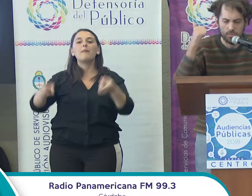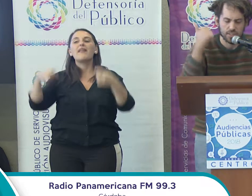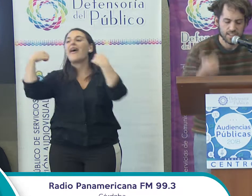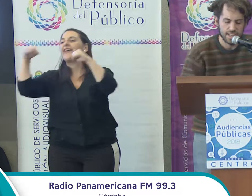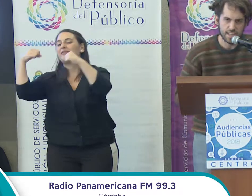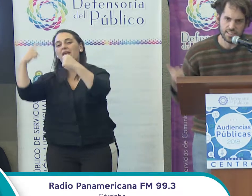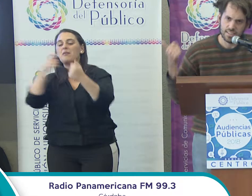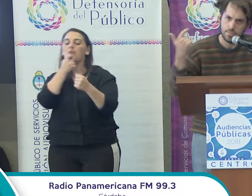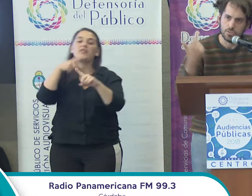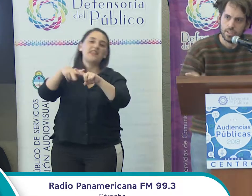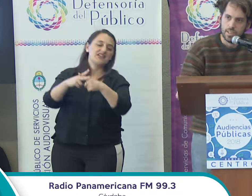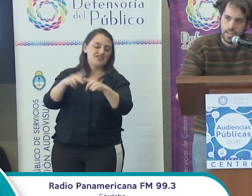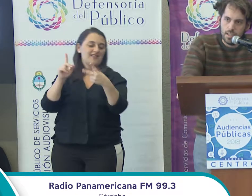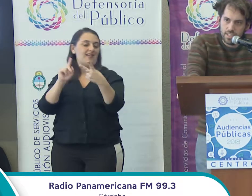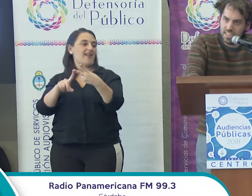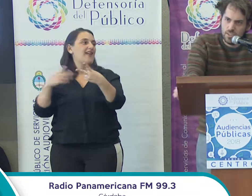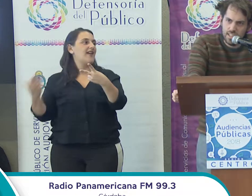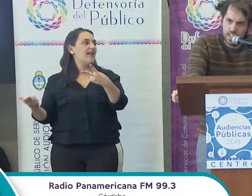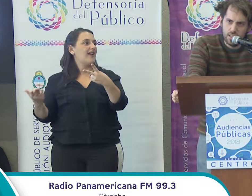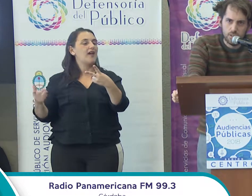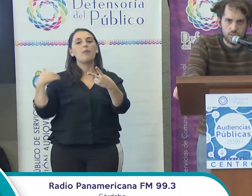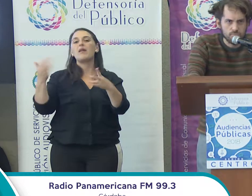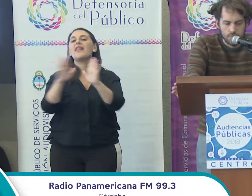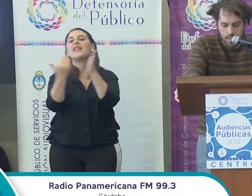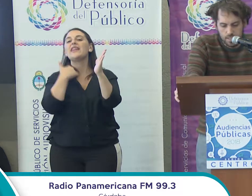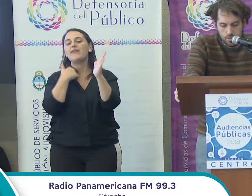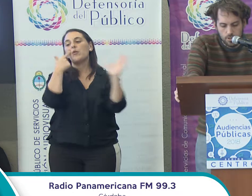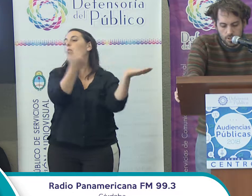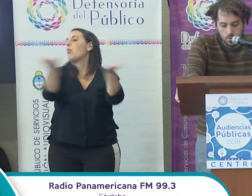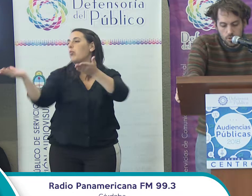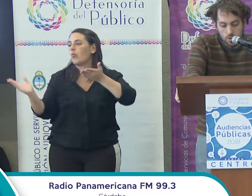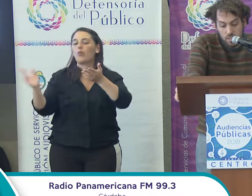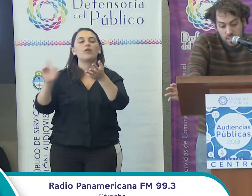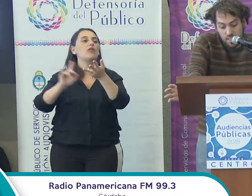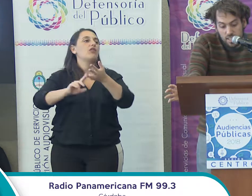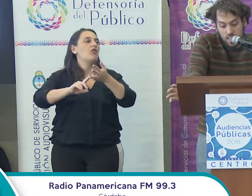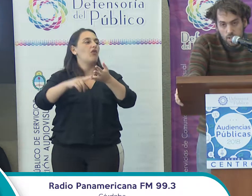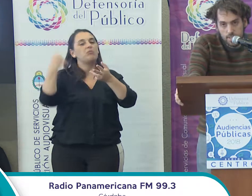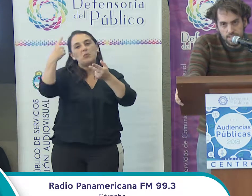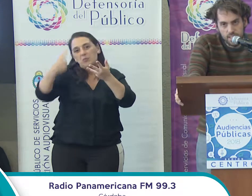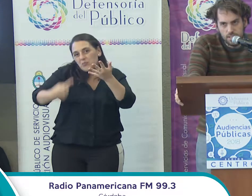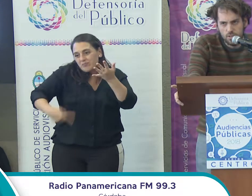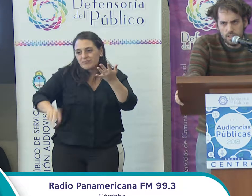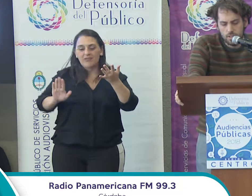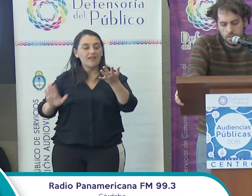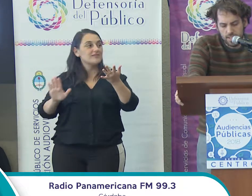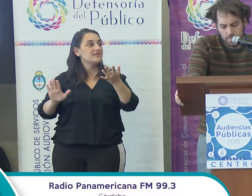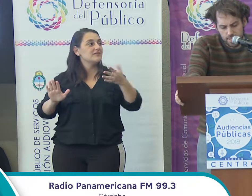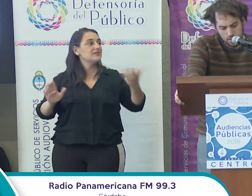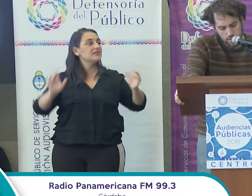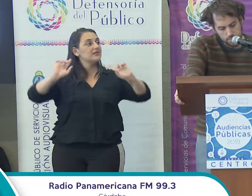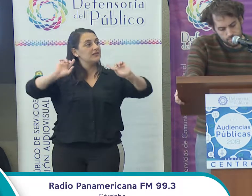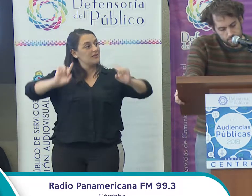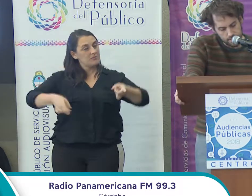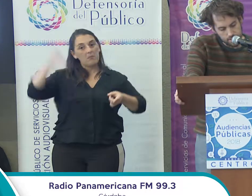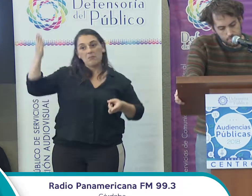hacemos talleres hacemos presentaciones de libros hacemos de todo un poco y obviamente señala de lo que dijo mary a la